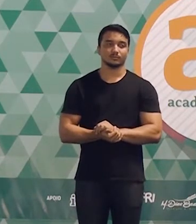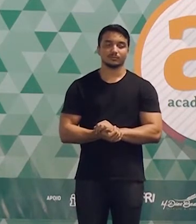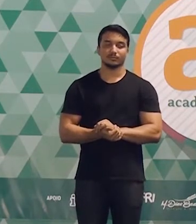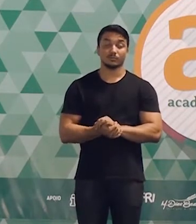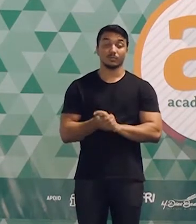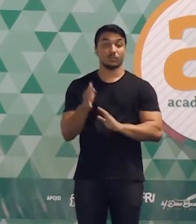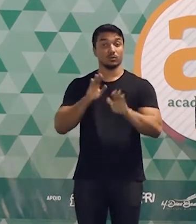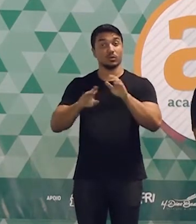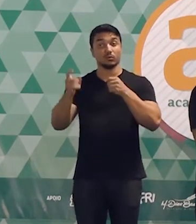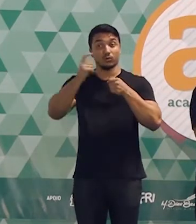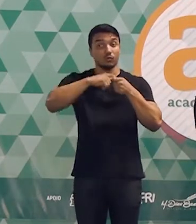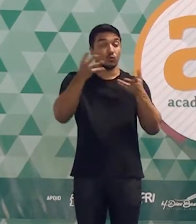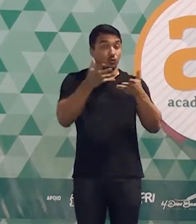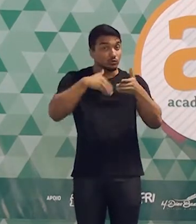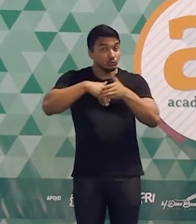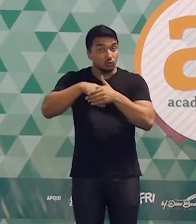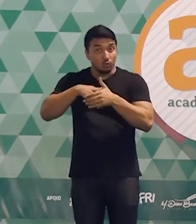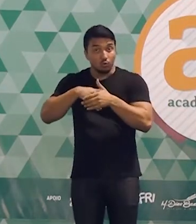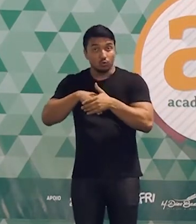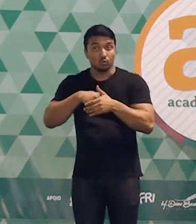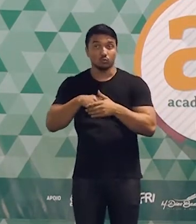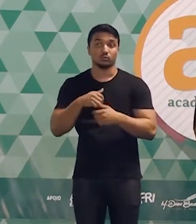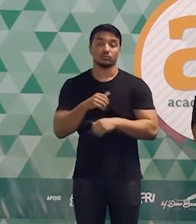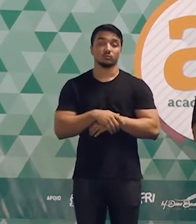com a volta. Hoje tem jogo.